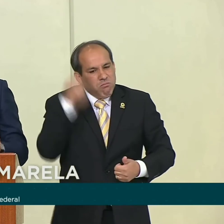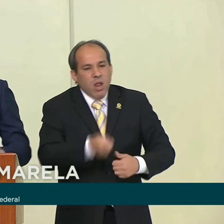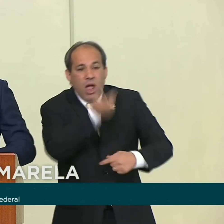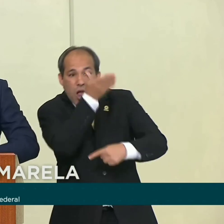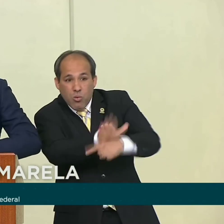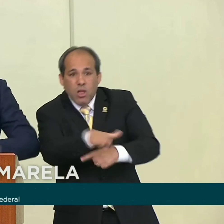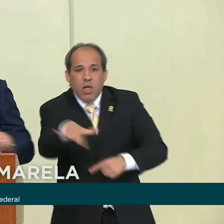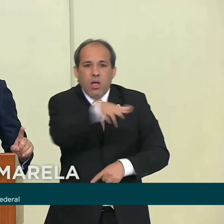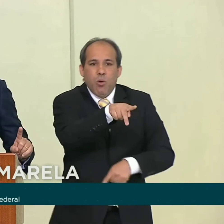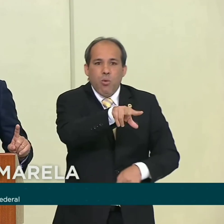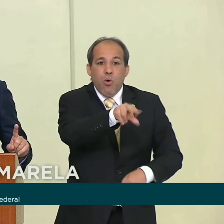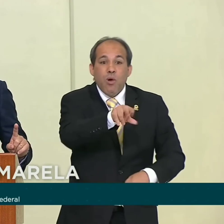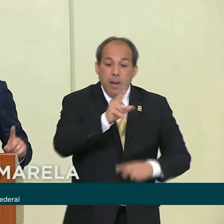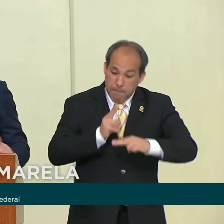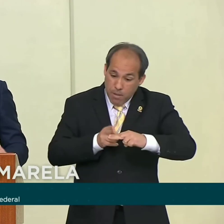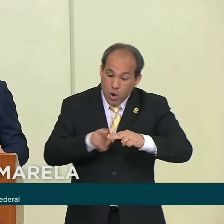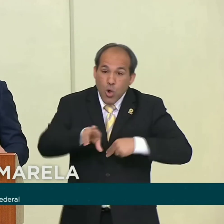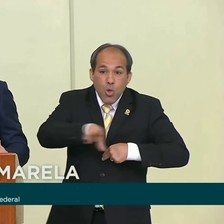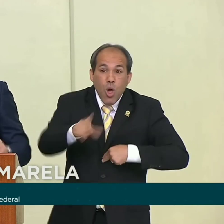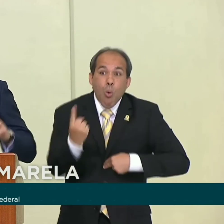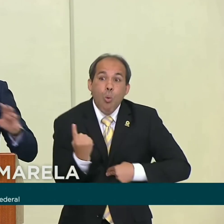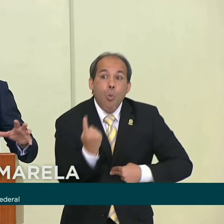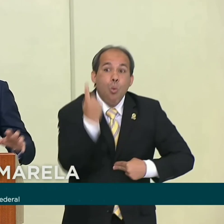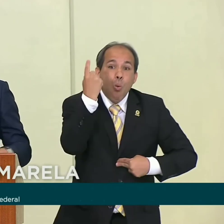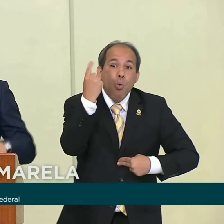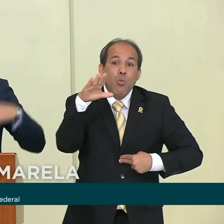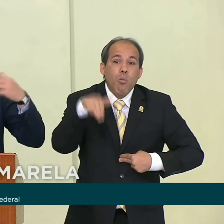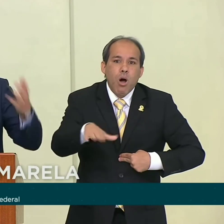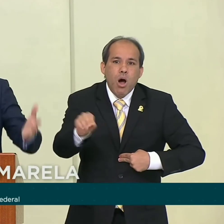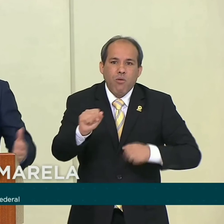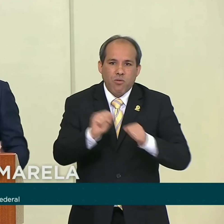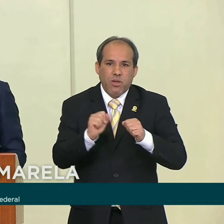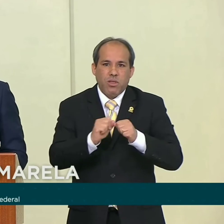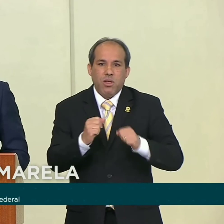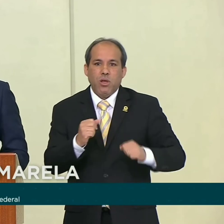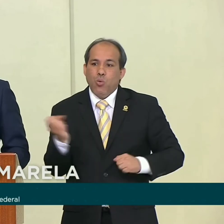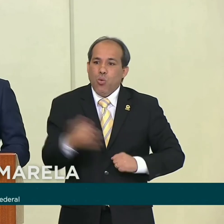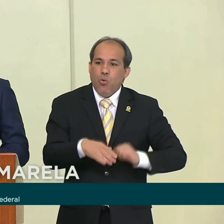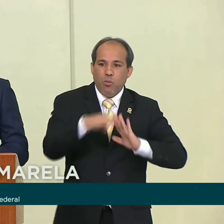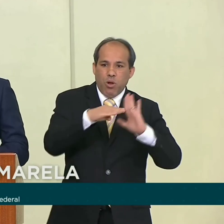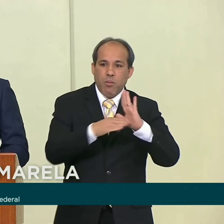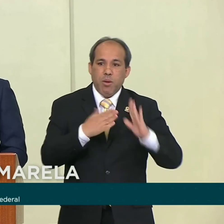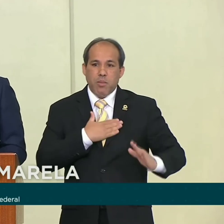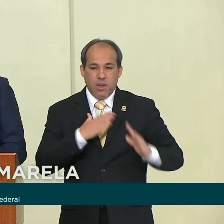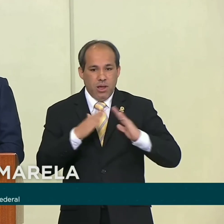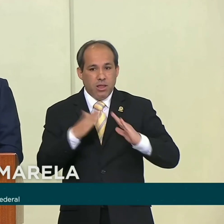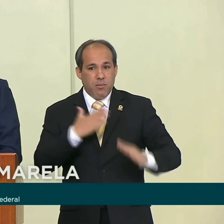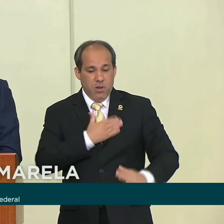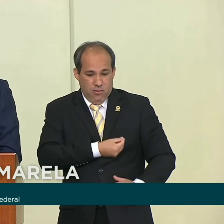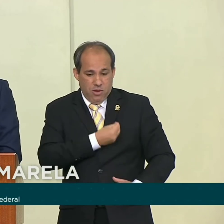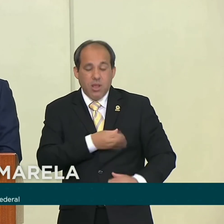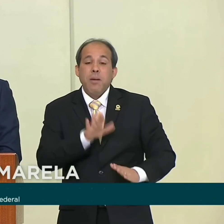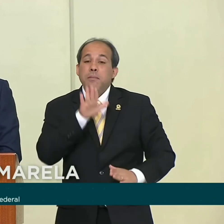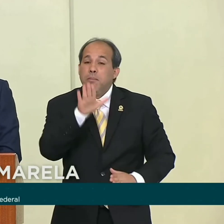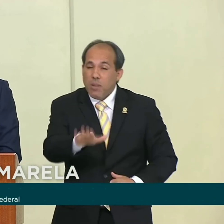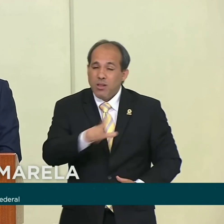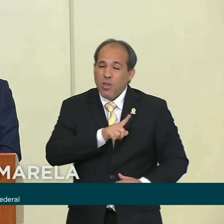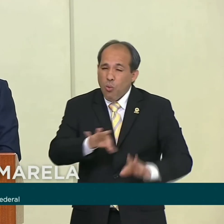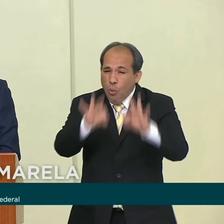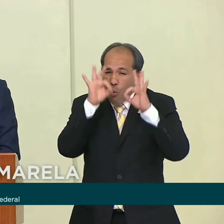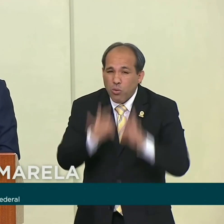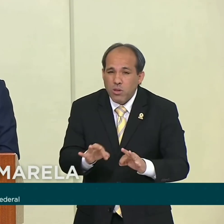mês de uma caixa não sendo a única que vai fazer minha casa minha vida e o novo programa eu tenho a convicção